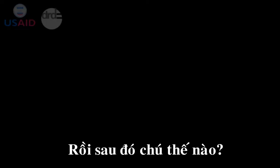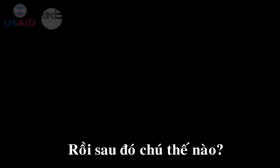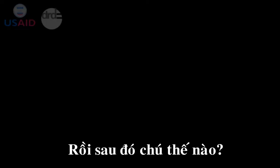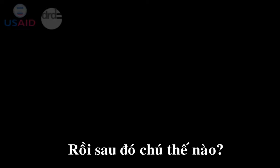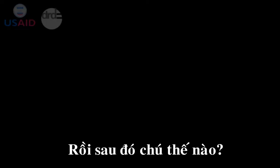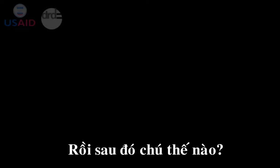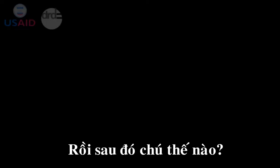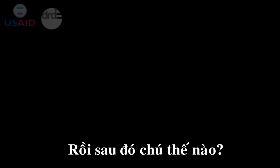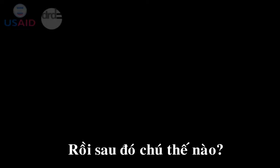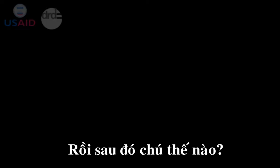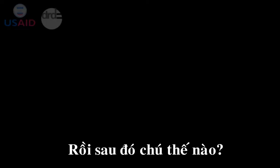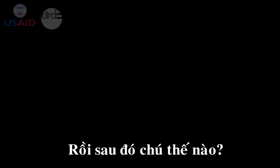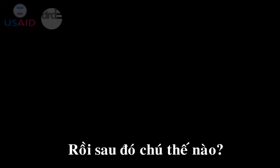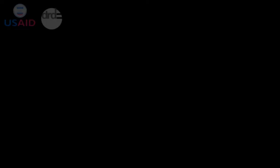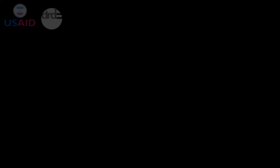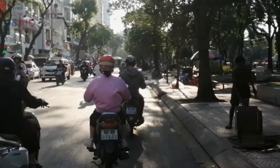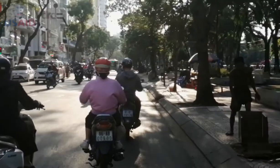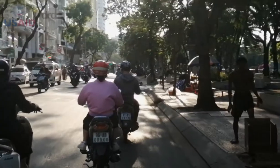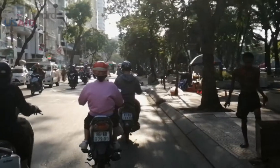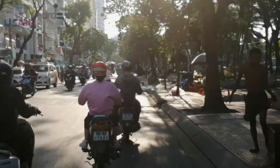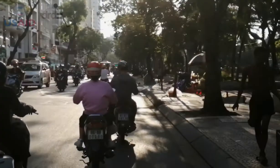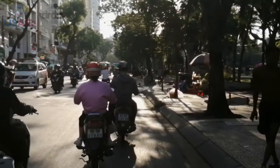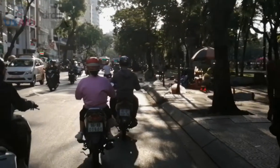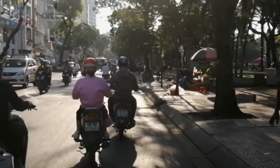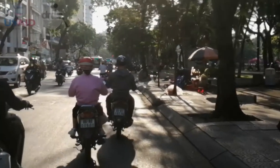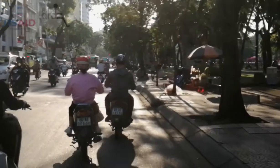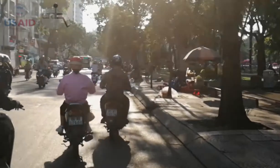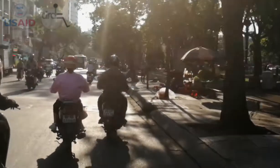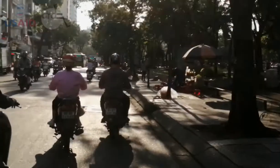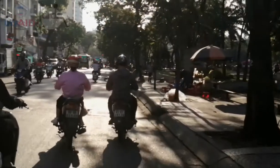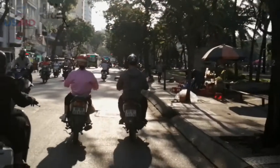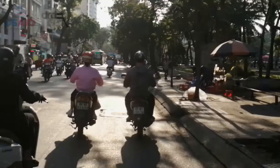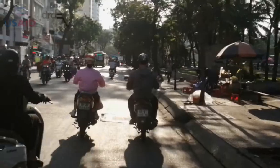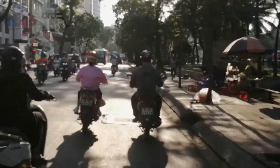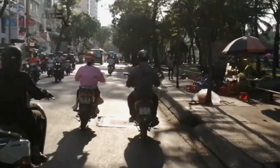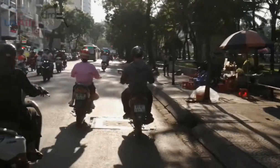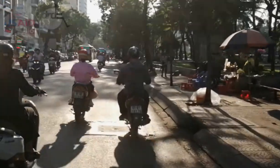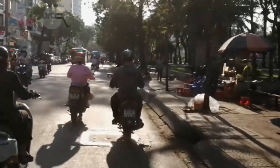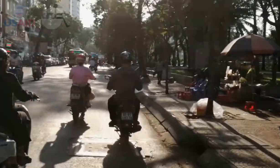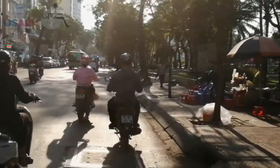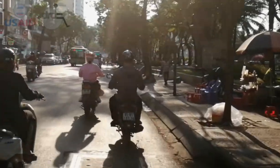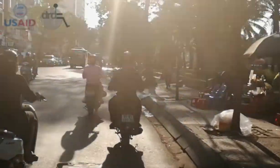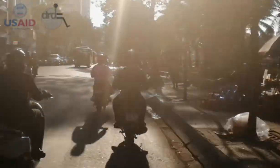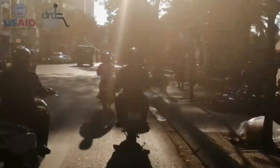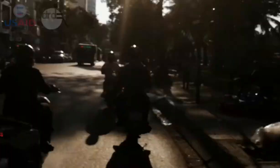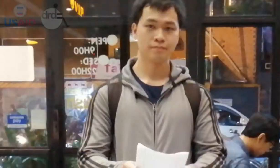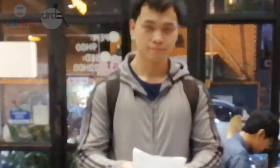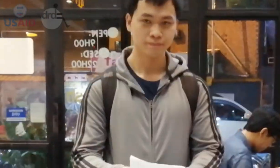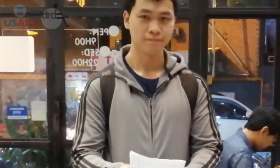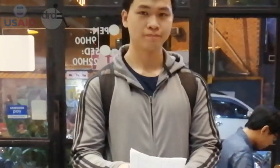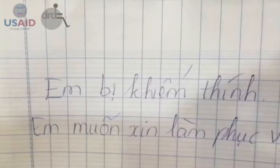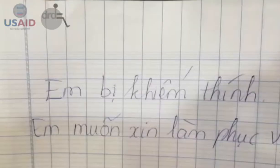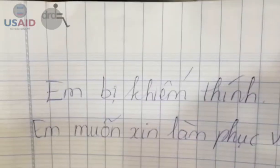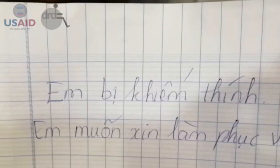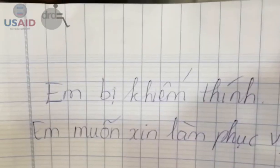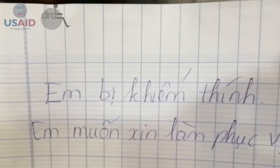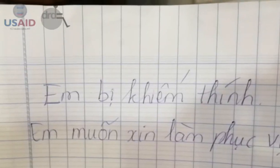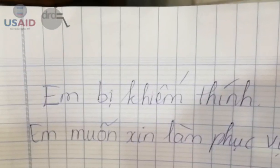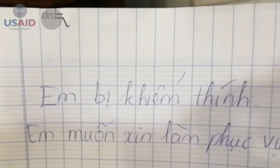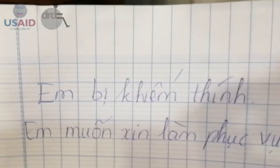Mắt để cho thời gian trở về từng chiều vội vàng đủ hôn ấm, hãy